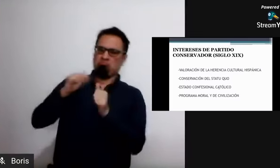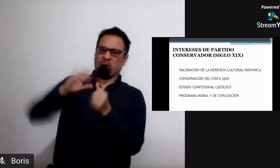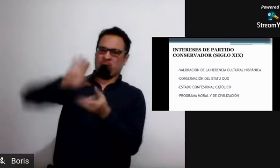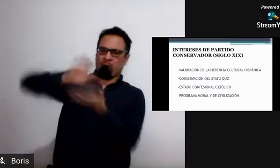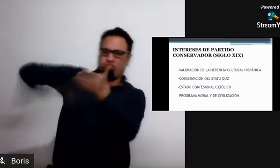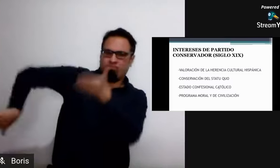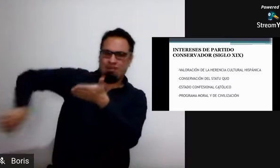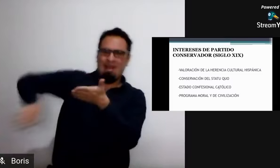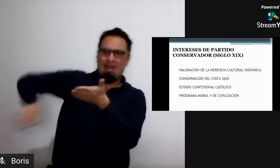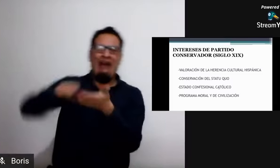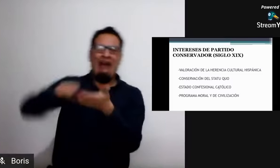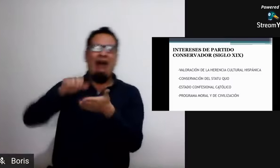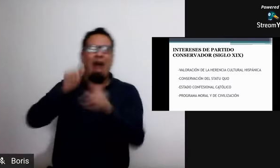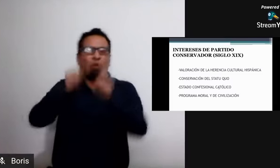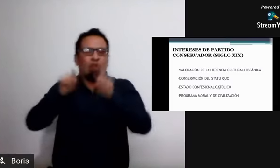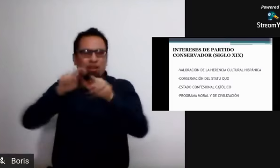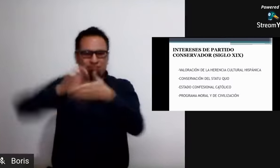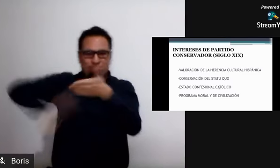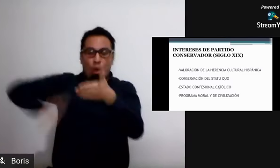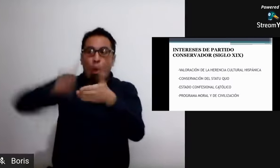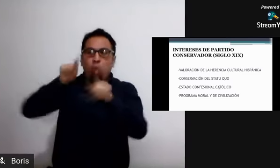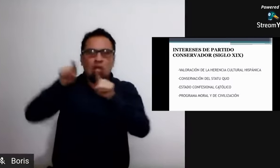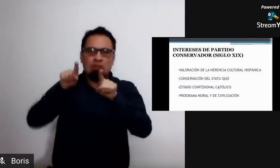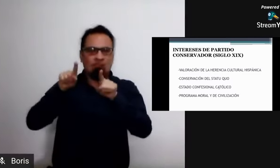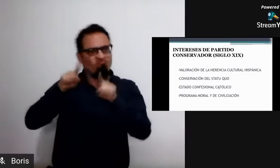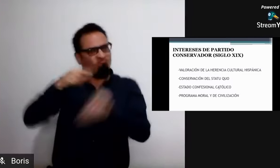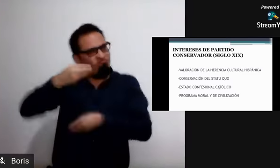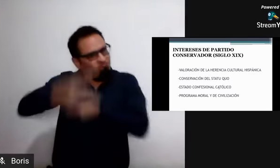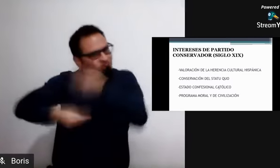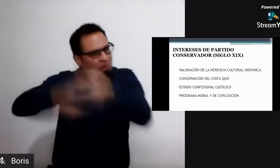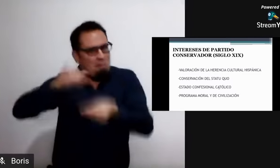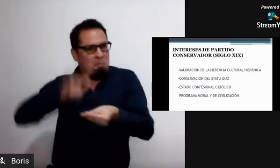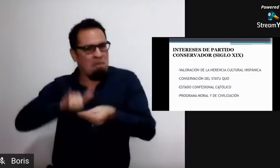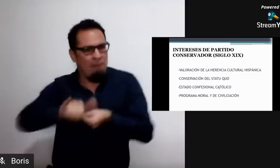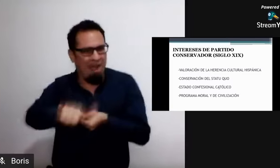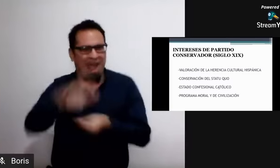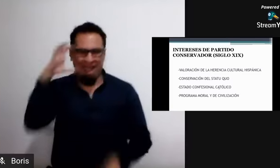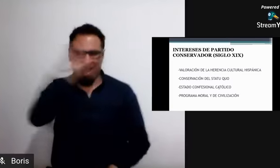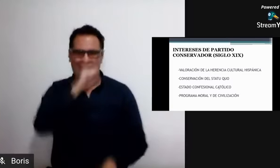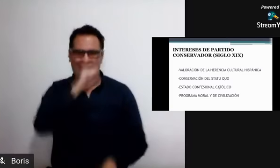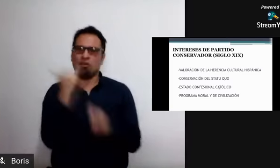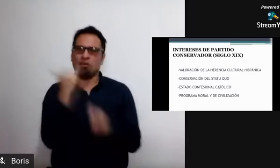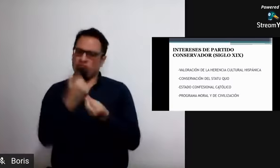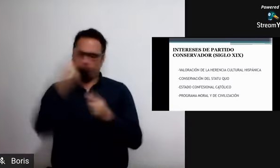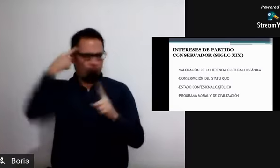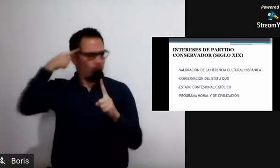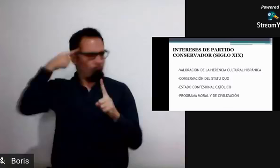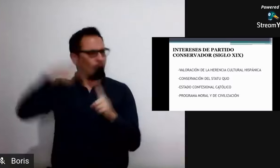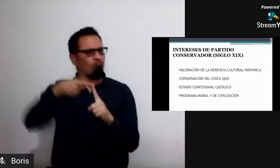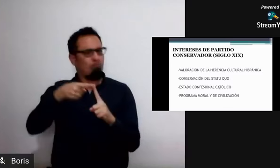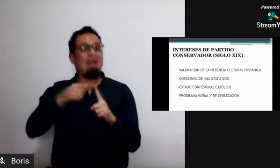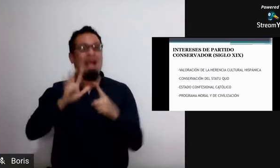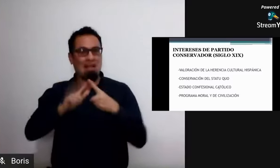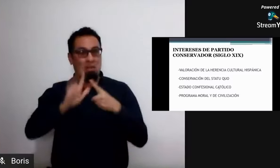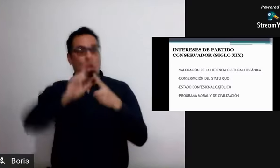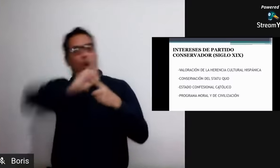muy importante civilizar a las personas, pero mantener